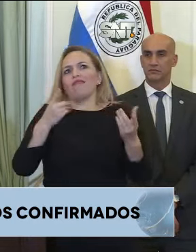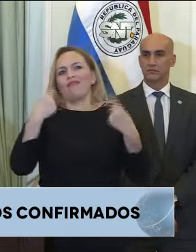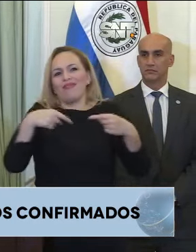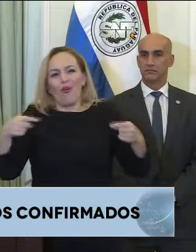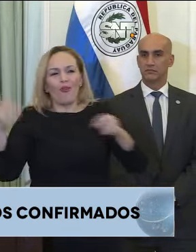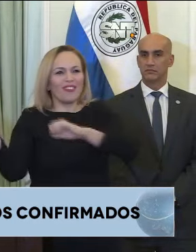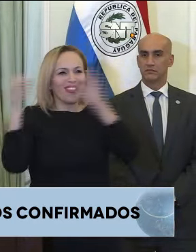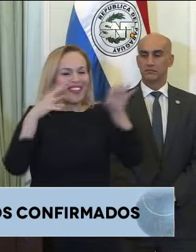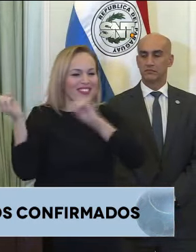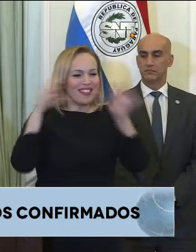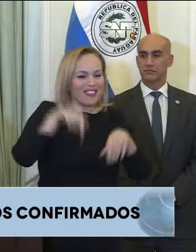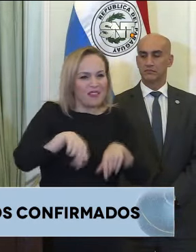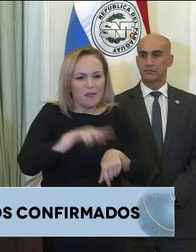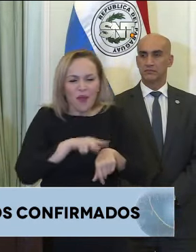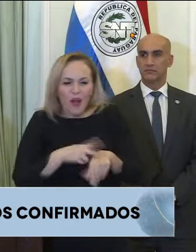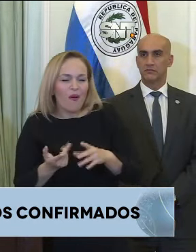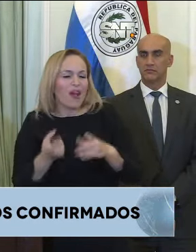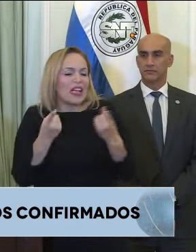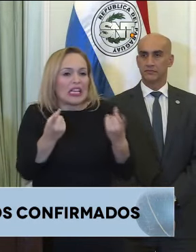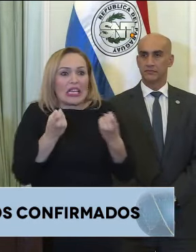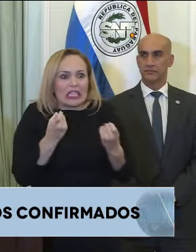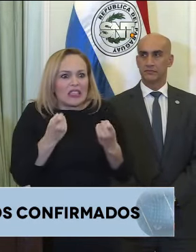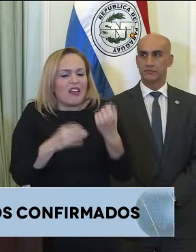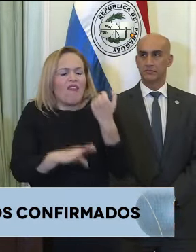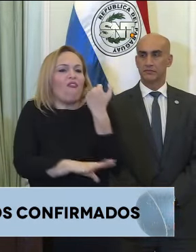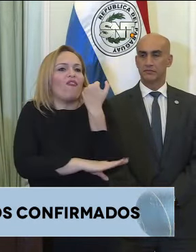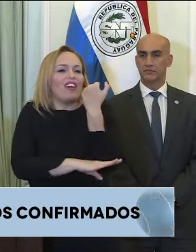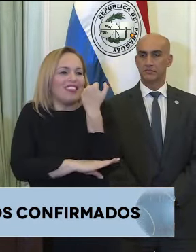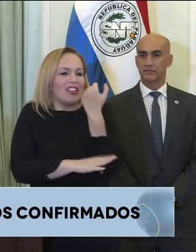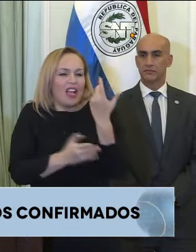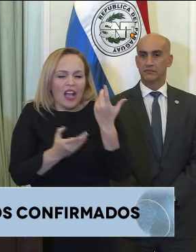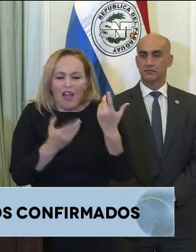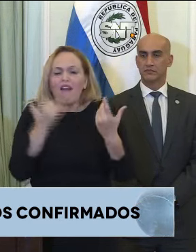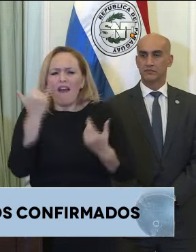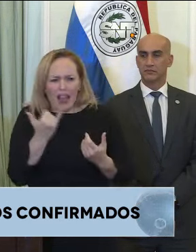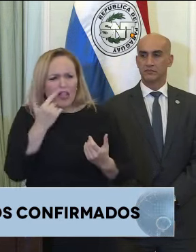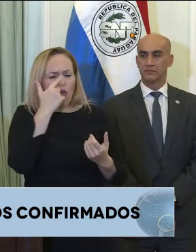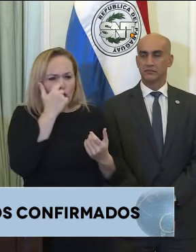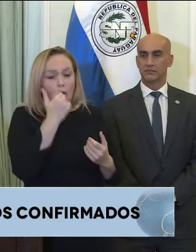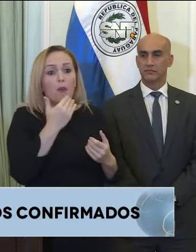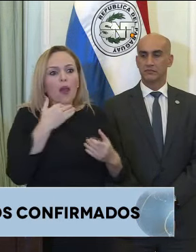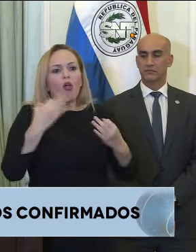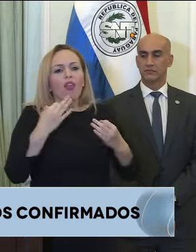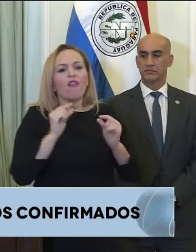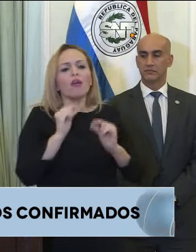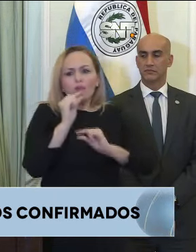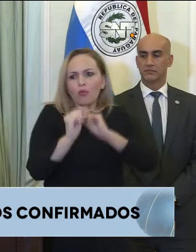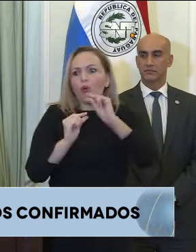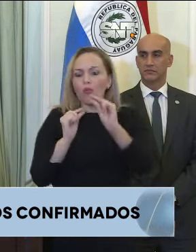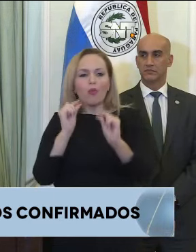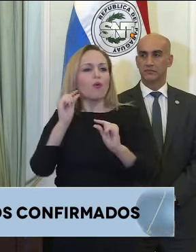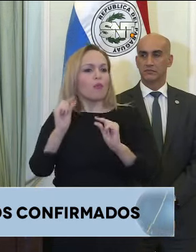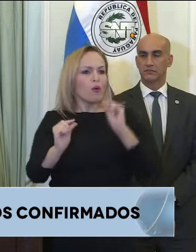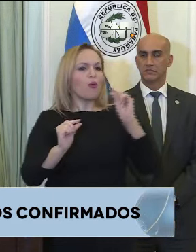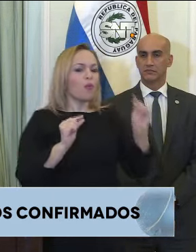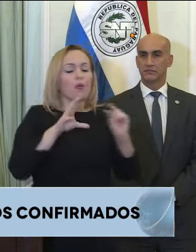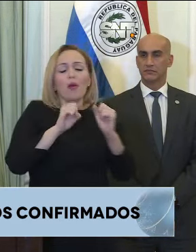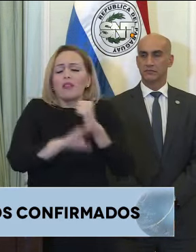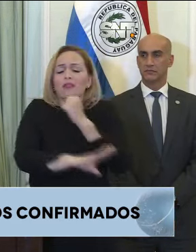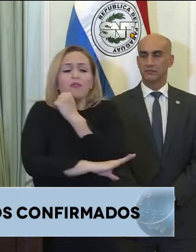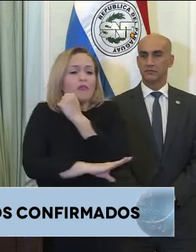etcétera, etcétera. O sea, todas esas fueron medidas que, digamos, excepciones que fueron tomadas con una razón para garantizar los servicios